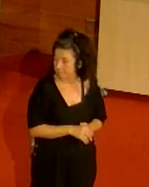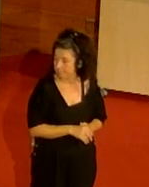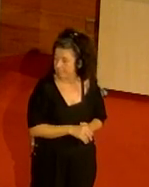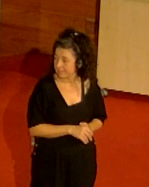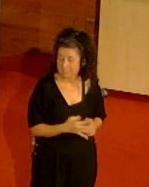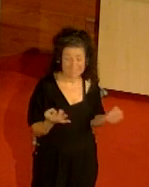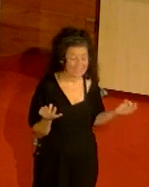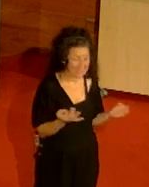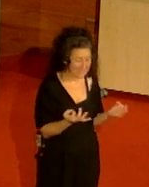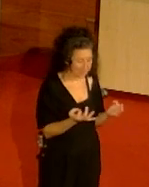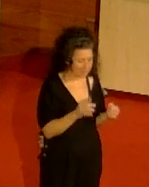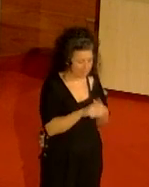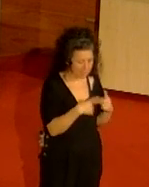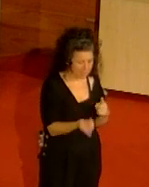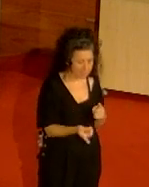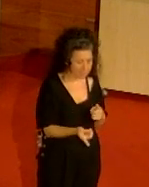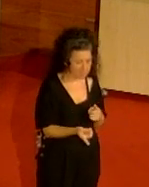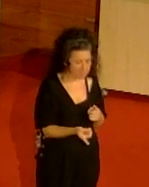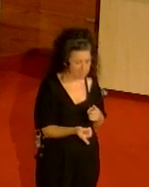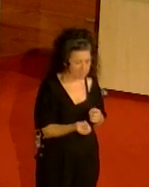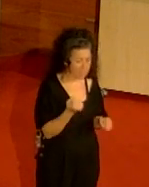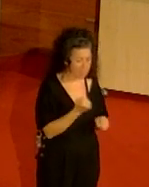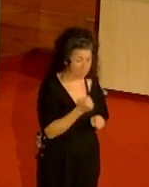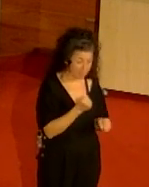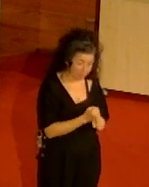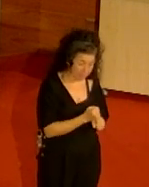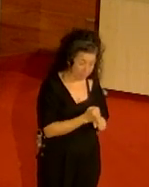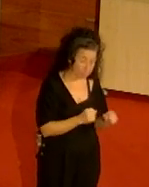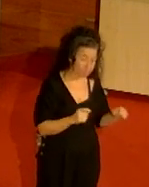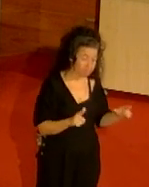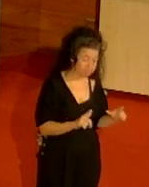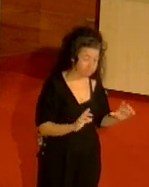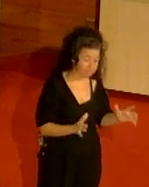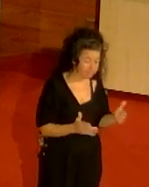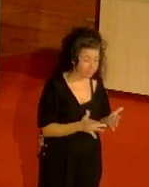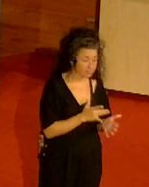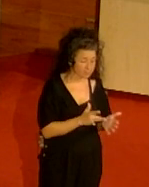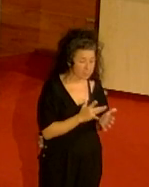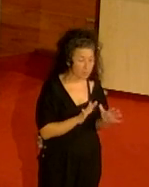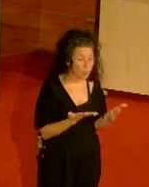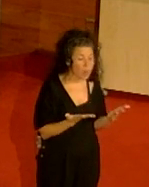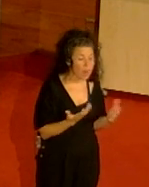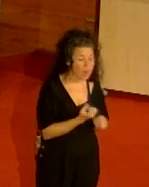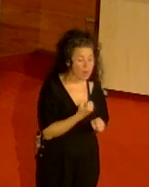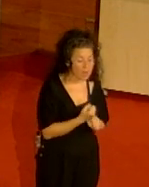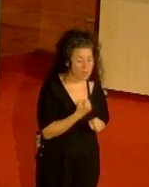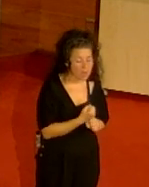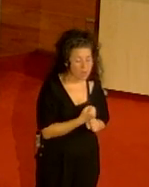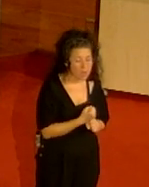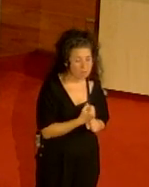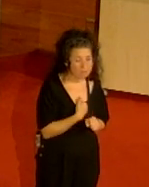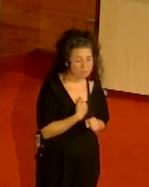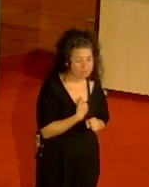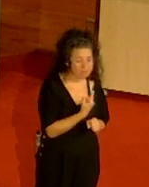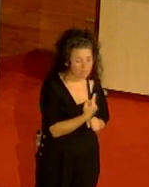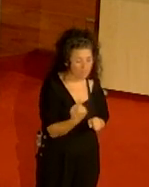¿Qué pasa? Que después trabajamos en medios de comunicación. Entonces, ¿en qué medio trabajas? Entonces, tú analizas cada